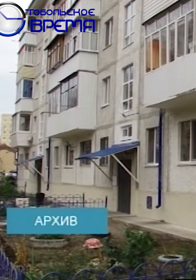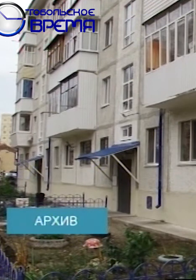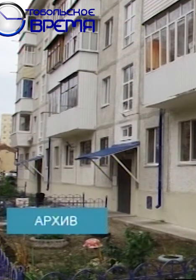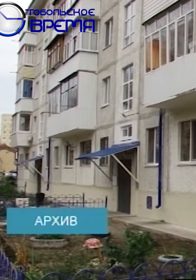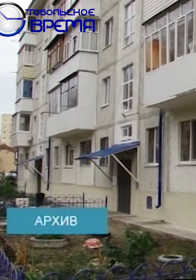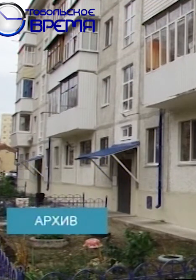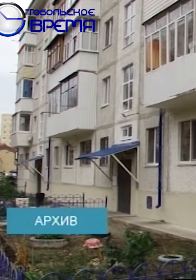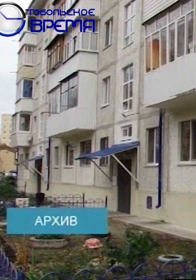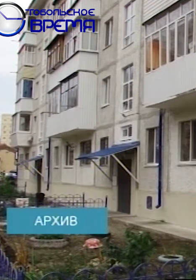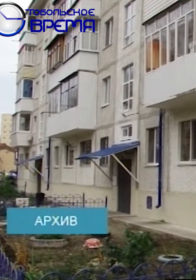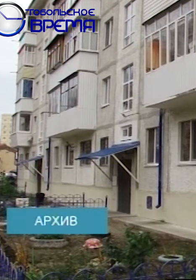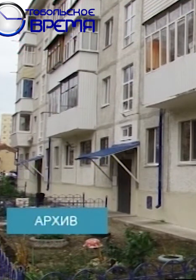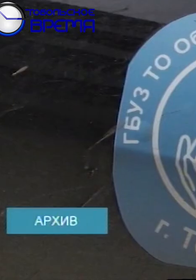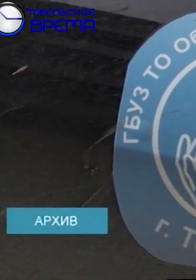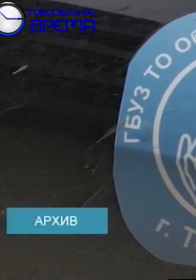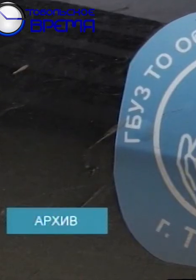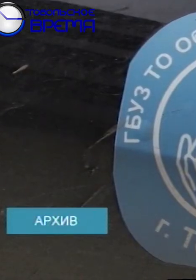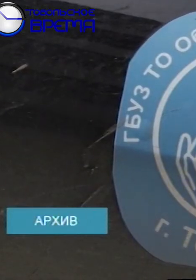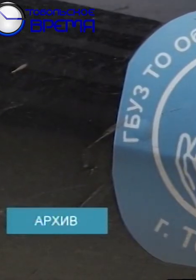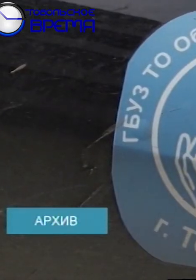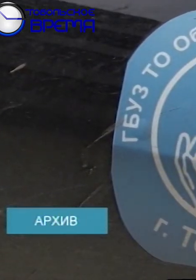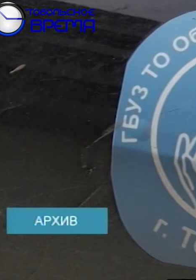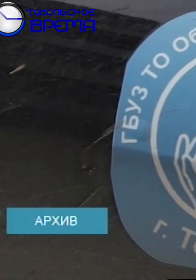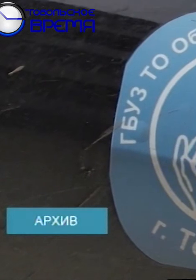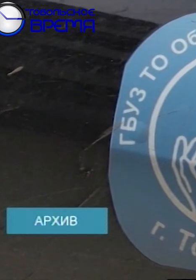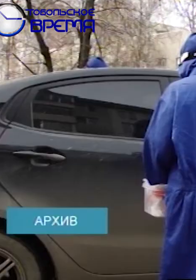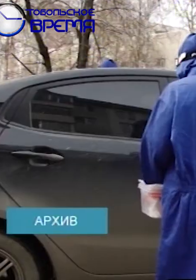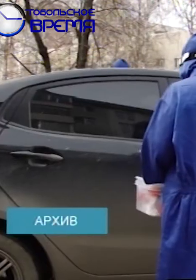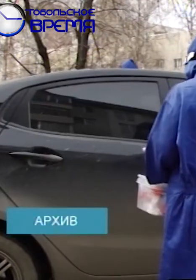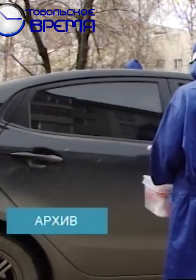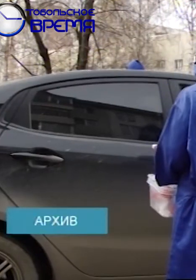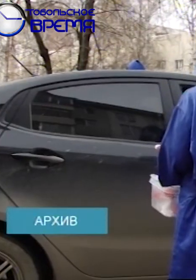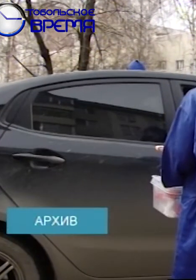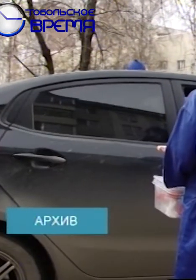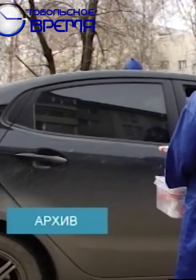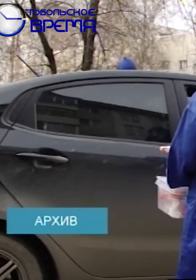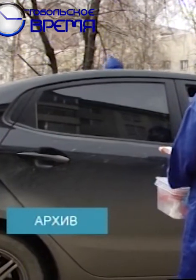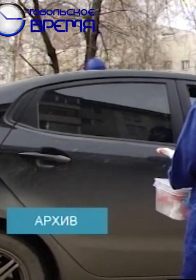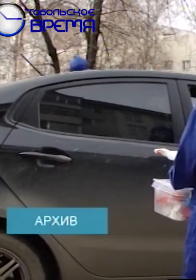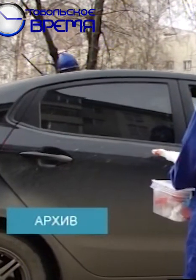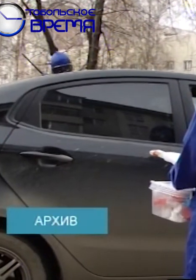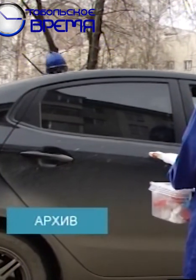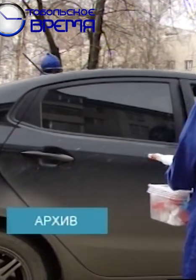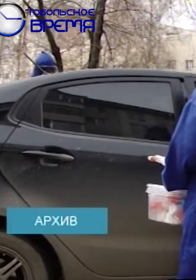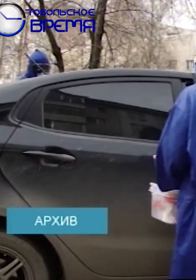освободить места в стационаре для больных с тяжелой и средней формами заболевания коронавирусом. Требуется соблюдение